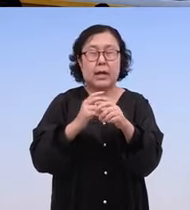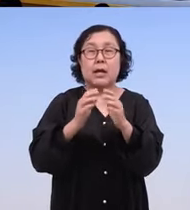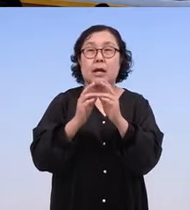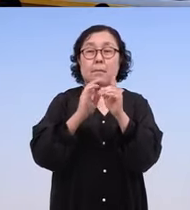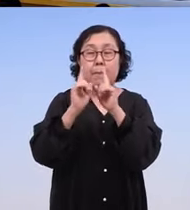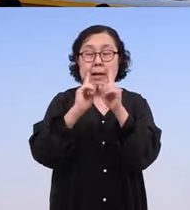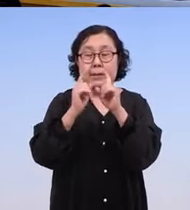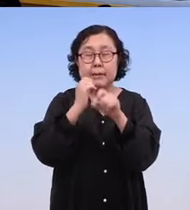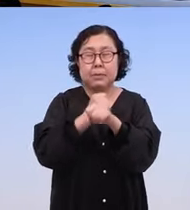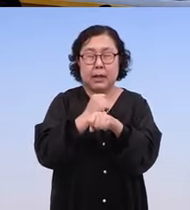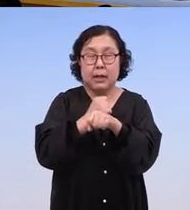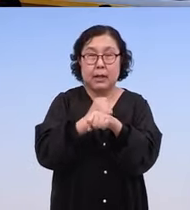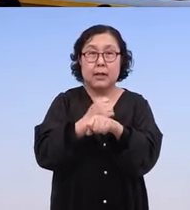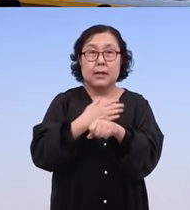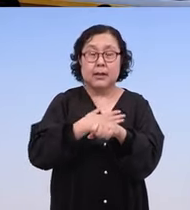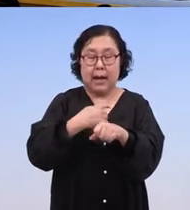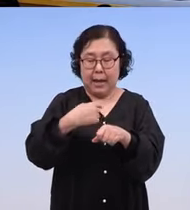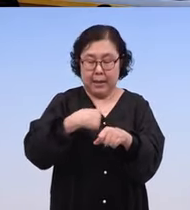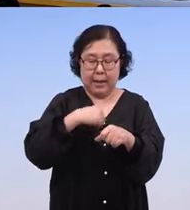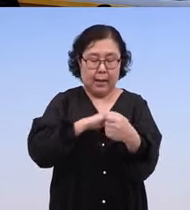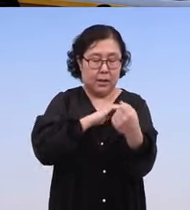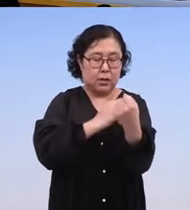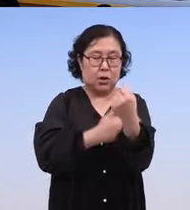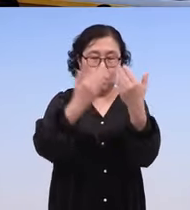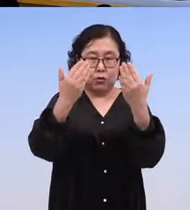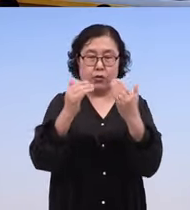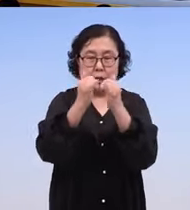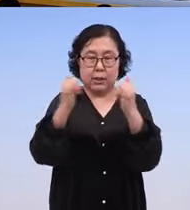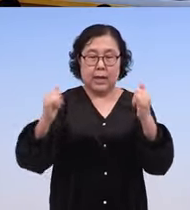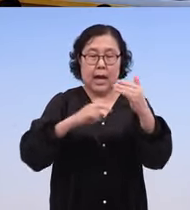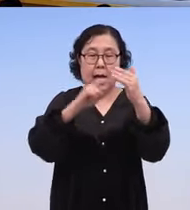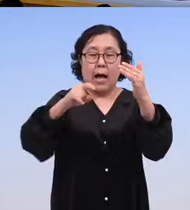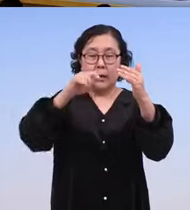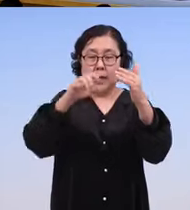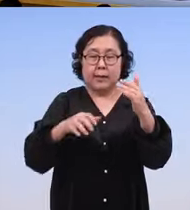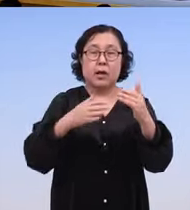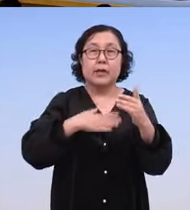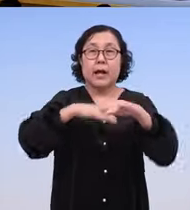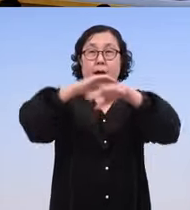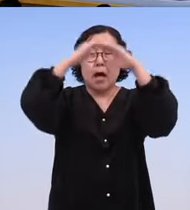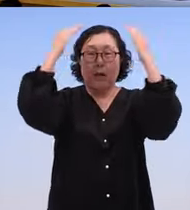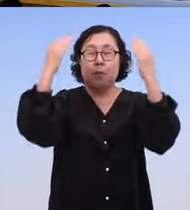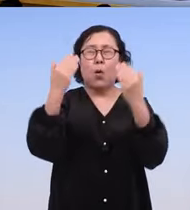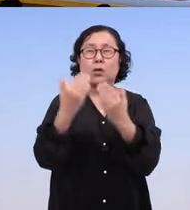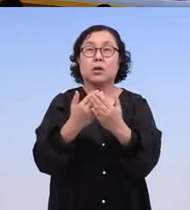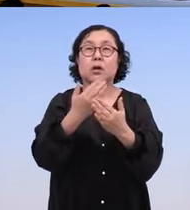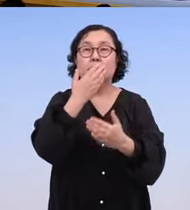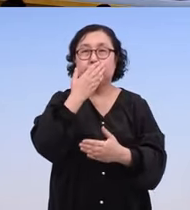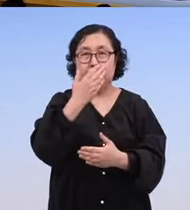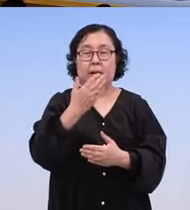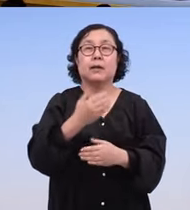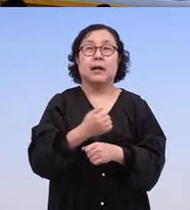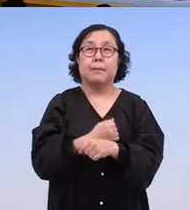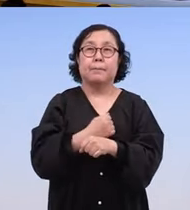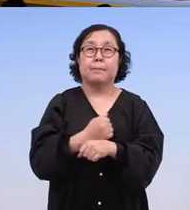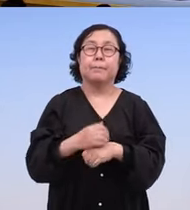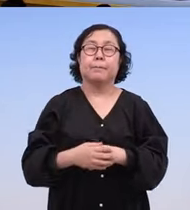말씀을 끝내지는 않고 바로 그 다음 13절 내게 능력 주시는 자 안에서 내가 모든 것을 할 수